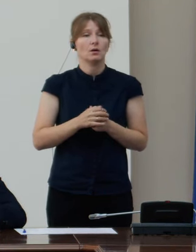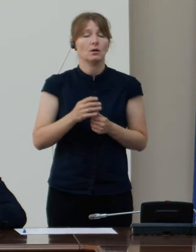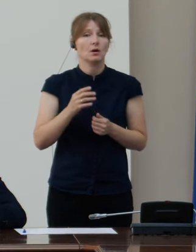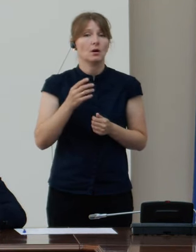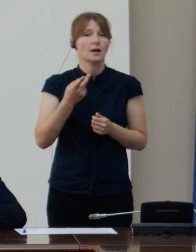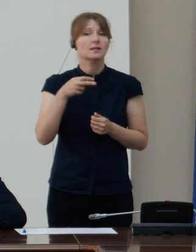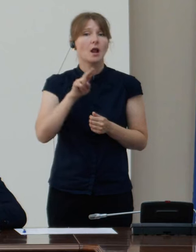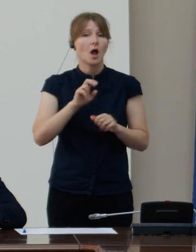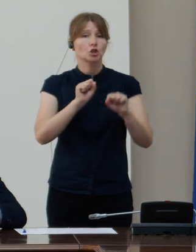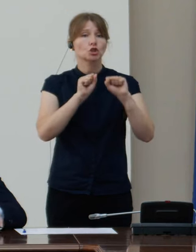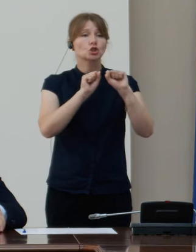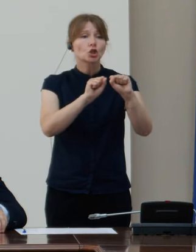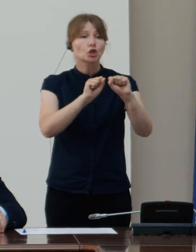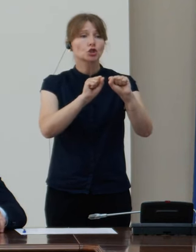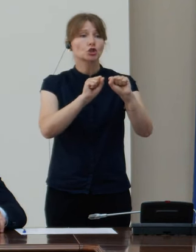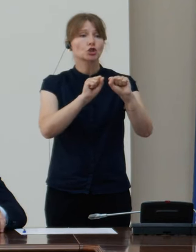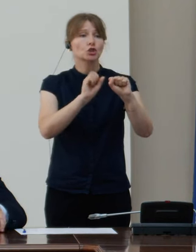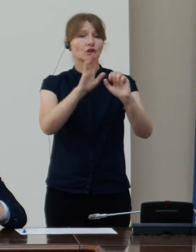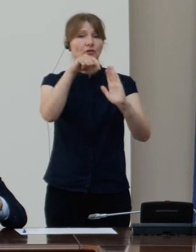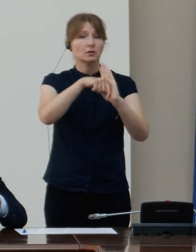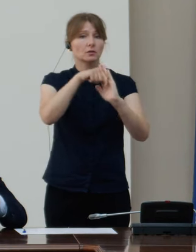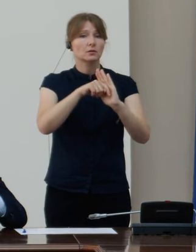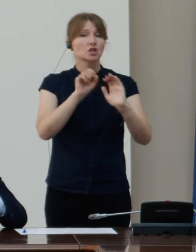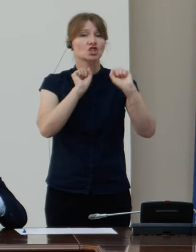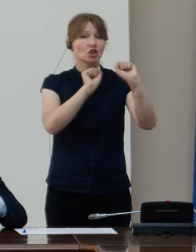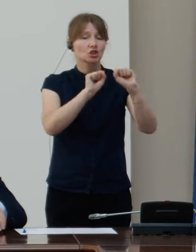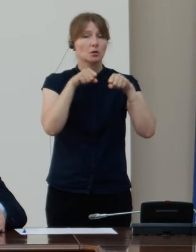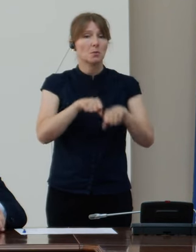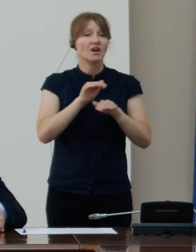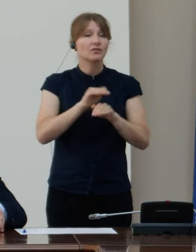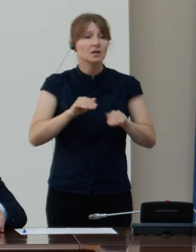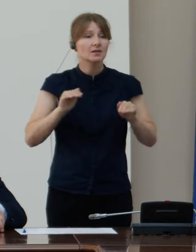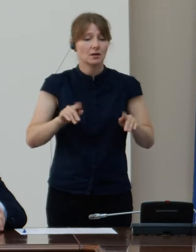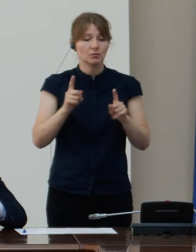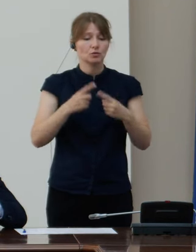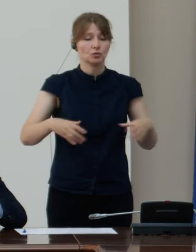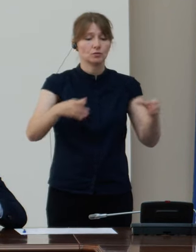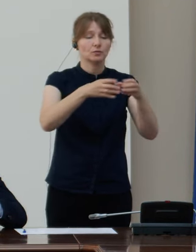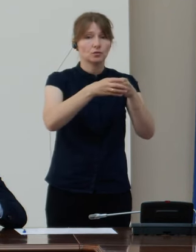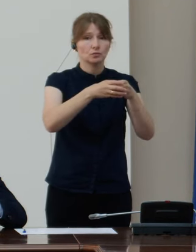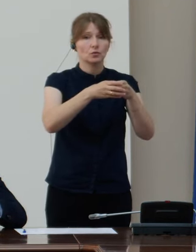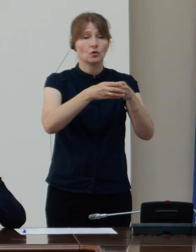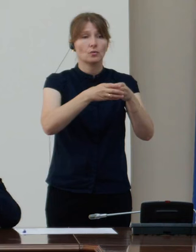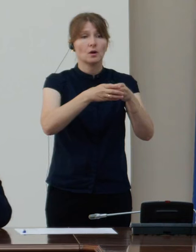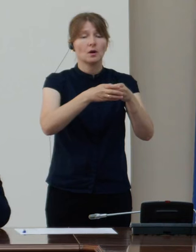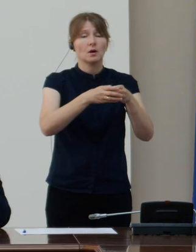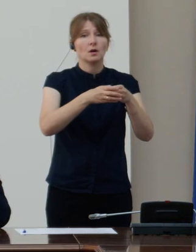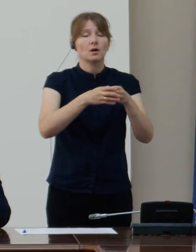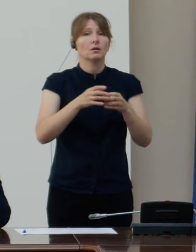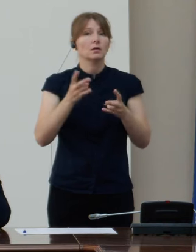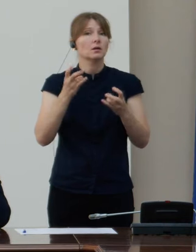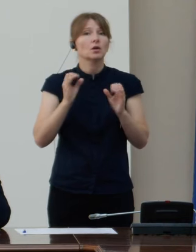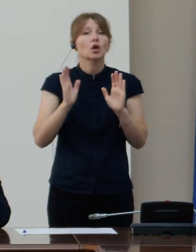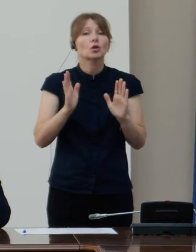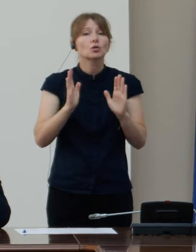de protecție a copilului, o problemă de cooperare intersectorială. Și cooperarea intersectorială nu doar